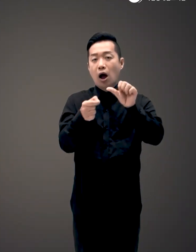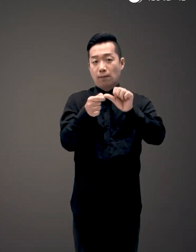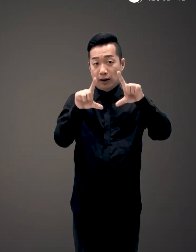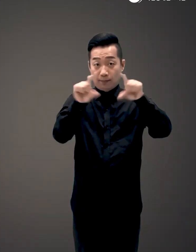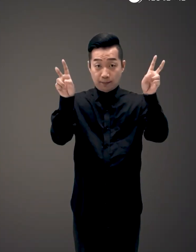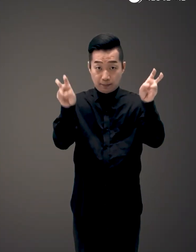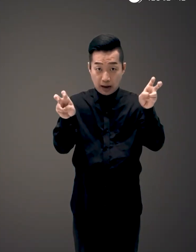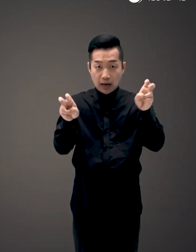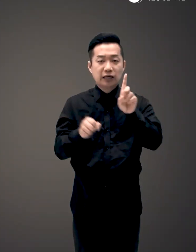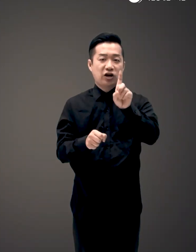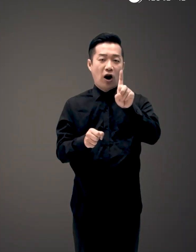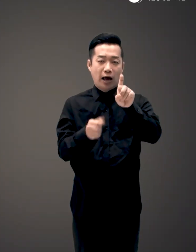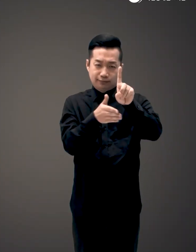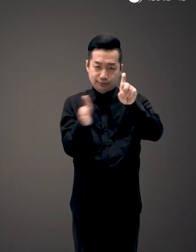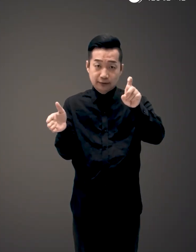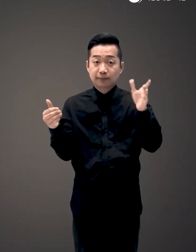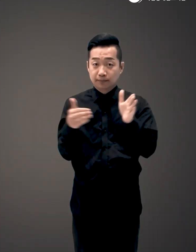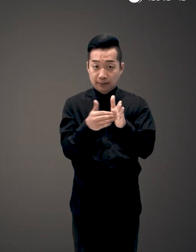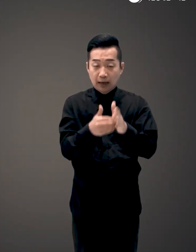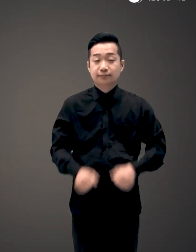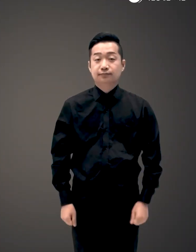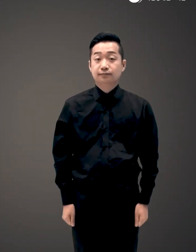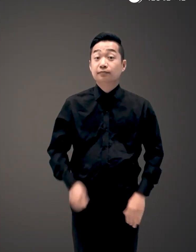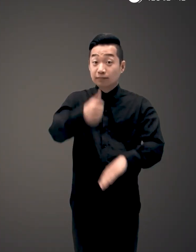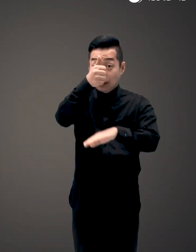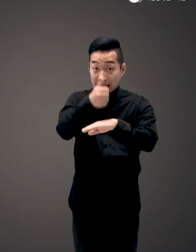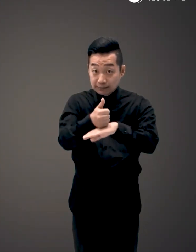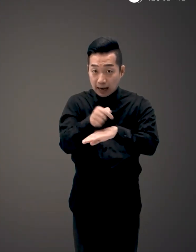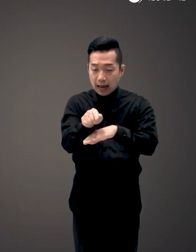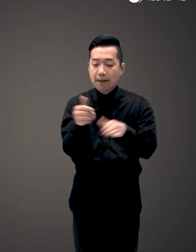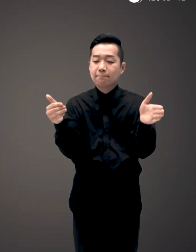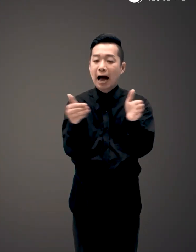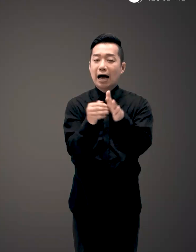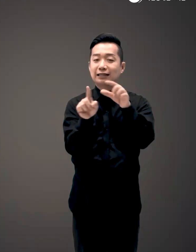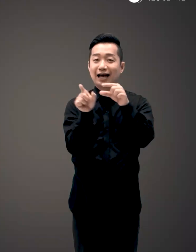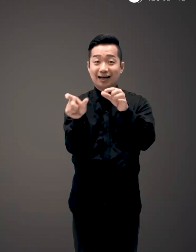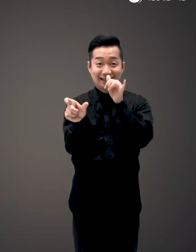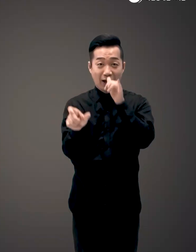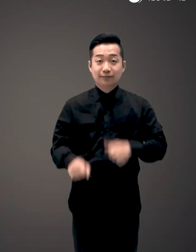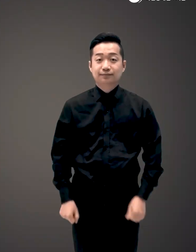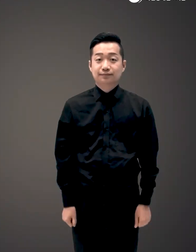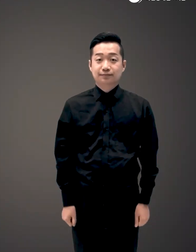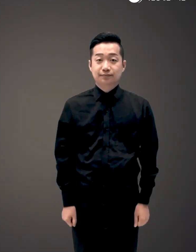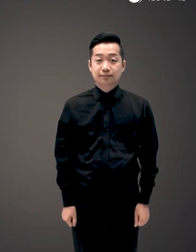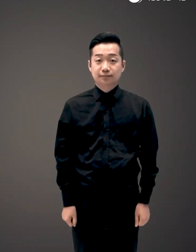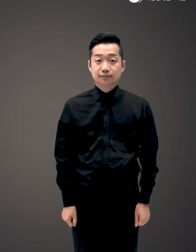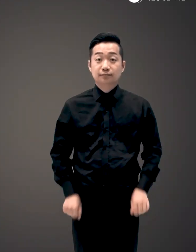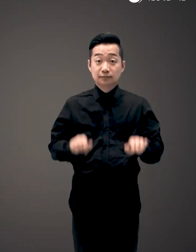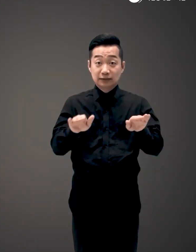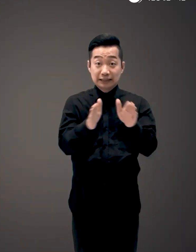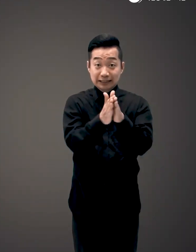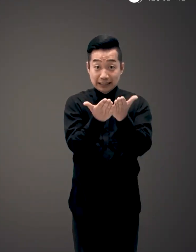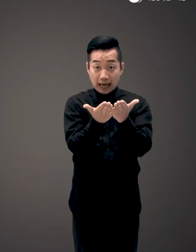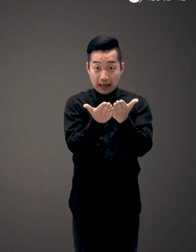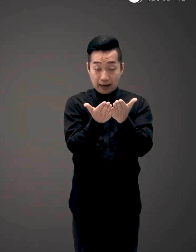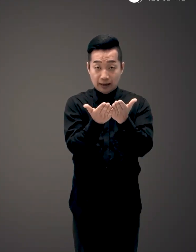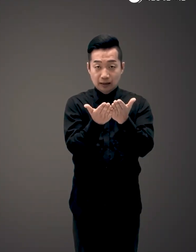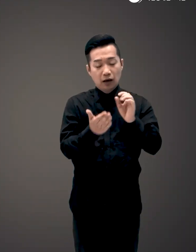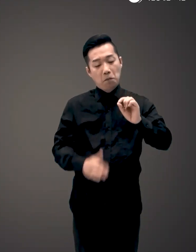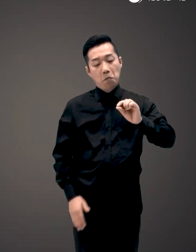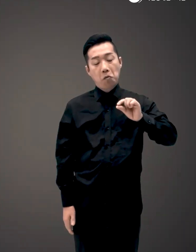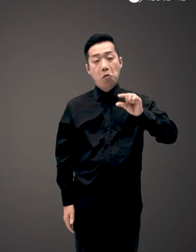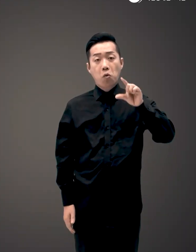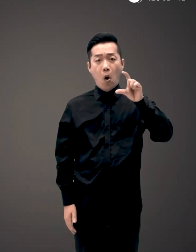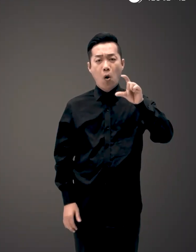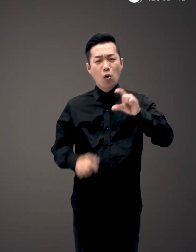돼서 11가지로 제가 정리를 했습니다. 그리고 마지막에 마침표가 있네요. 그리고 이렇게 쭉 책이